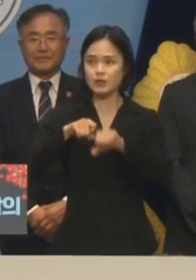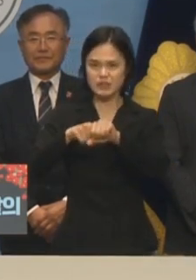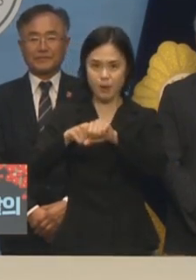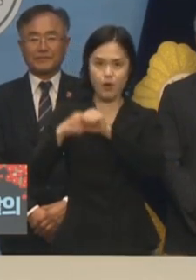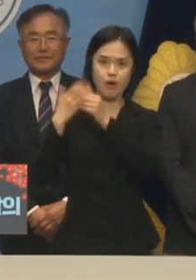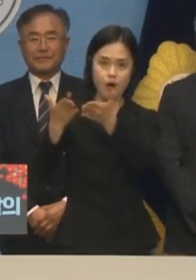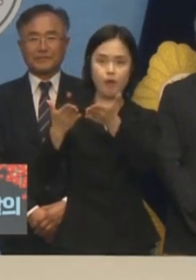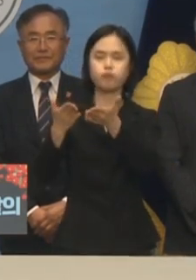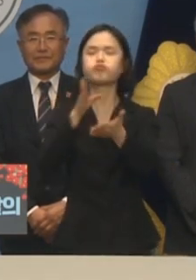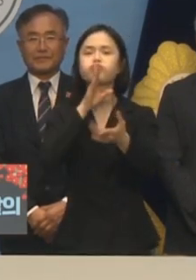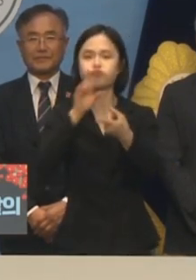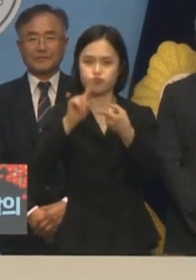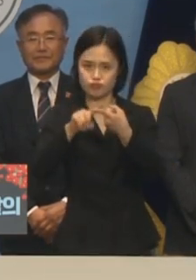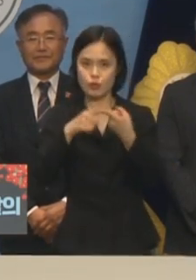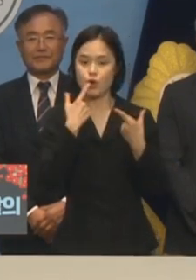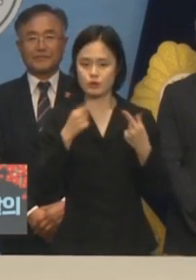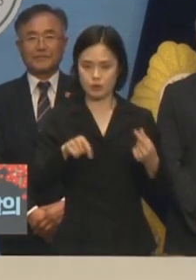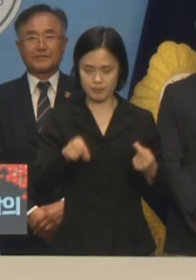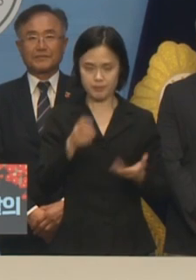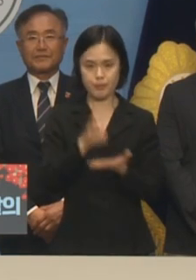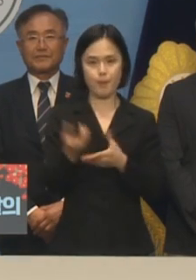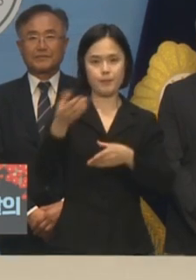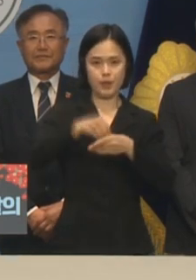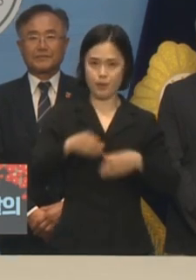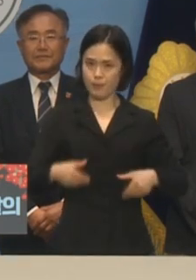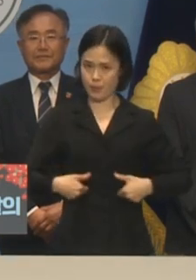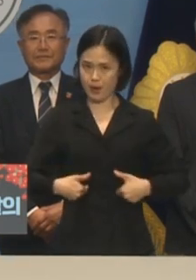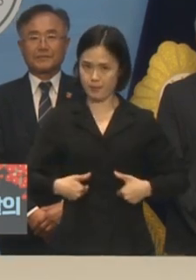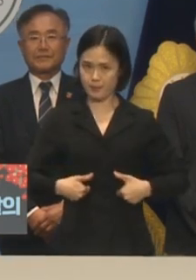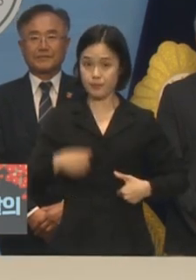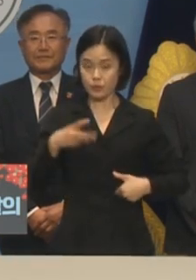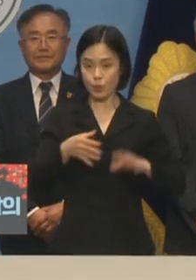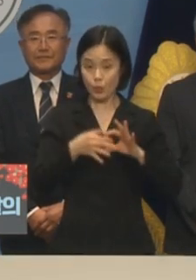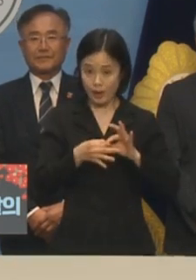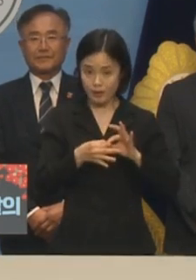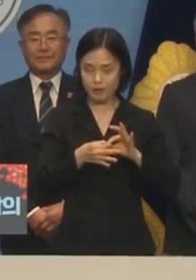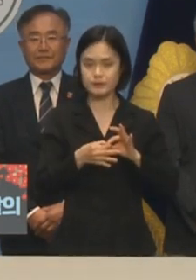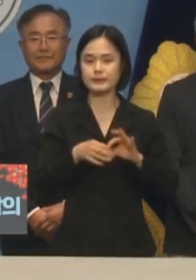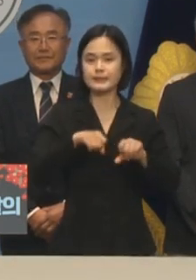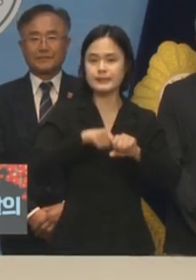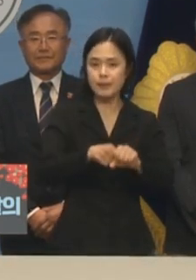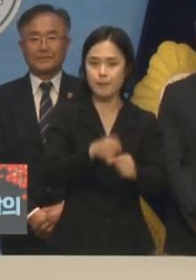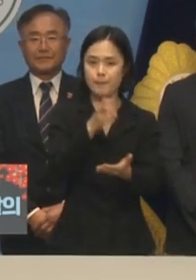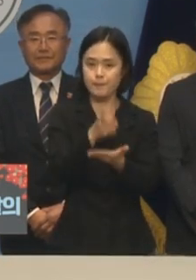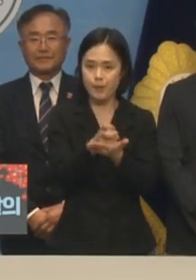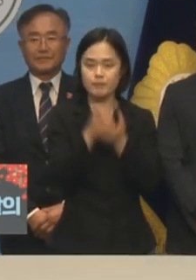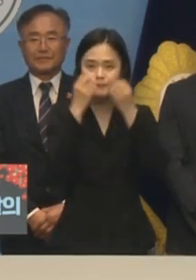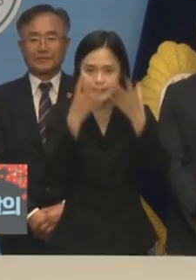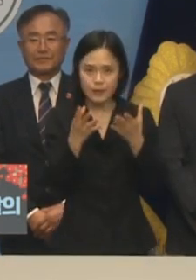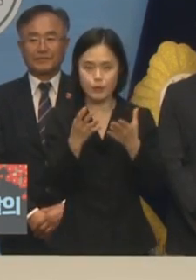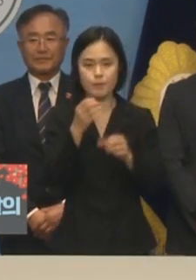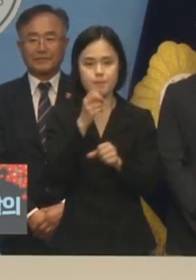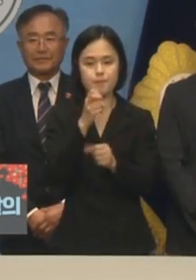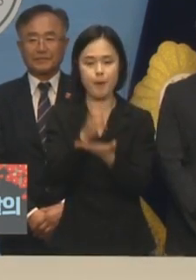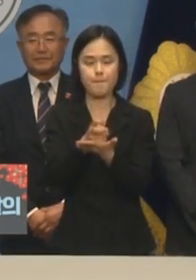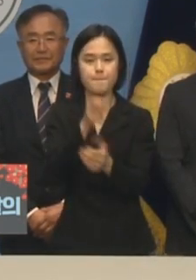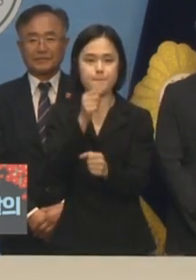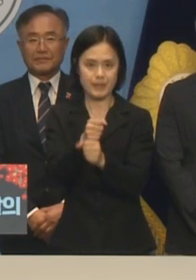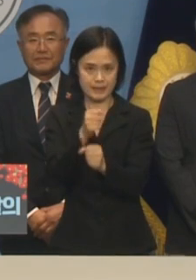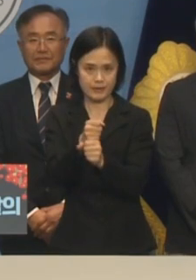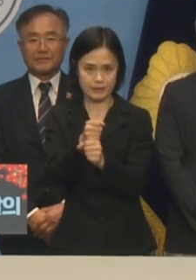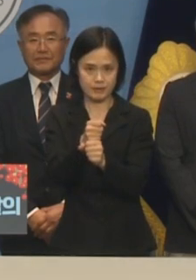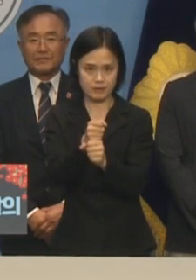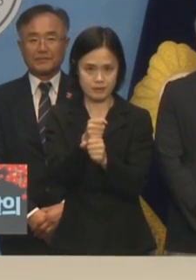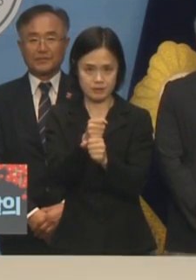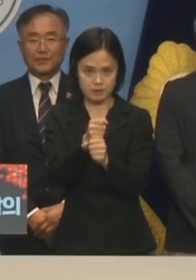이에 관련 처벌 근거 규정을 신설하여 유족과 제주도민의 명예가